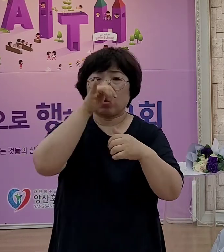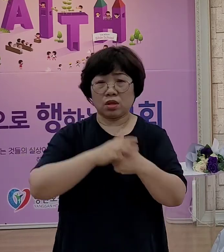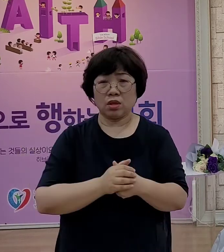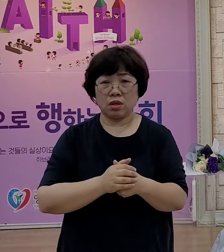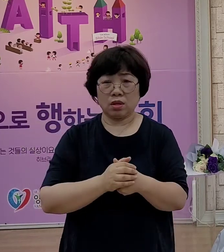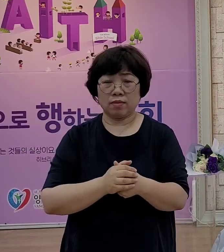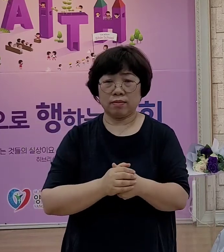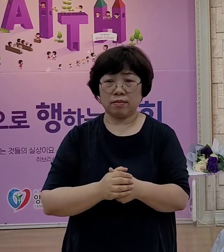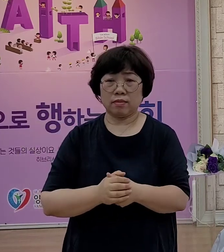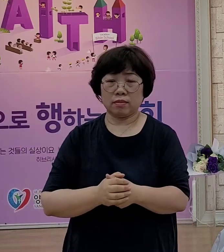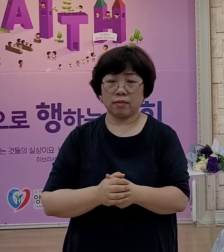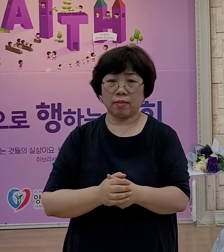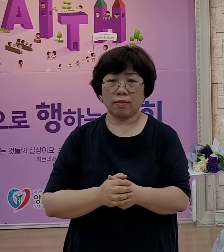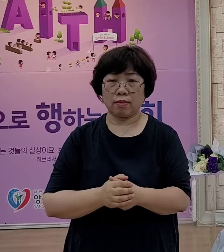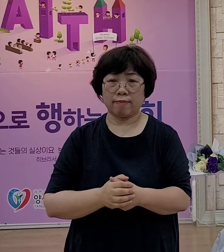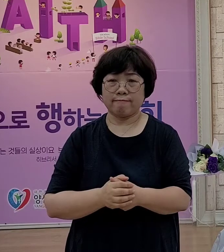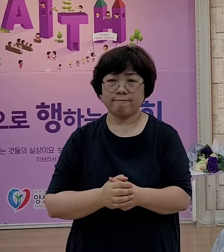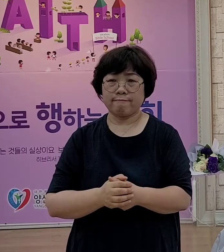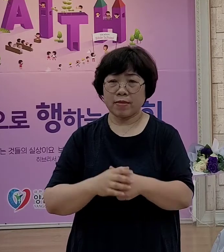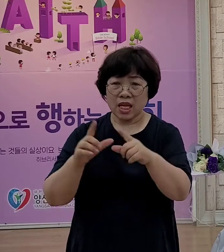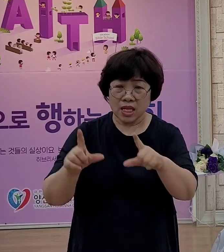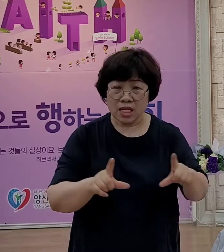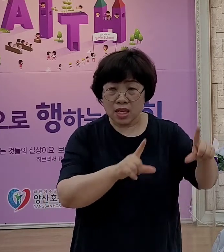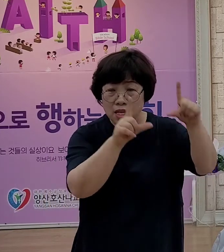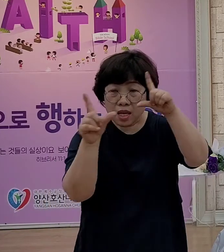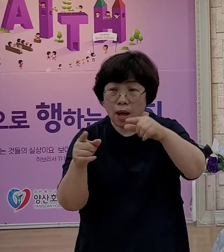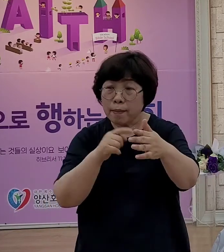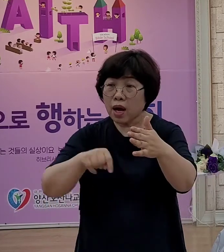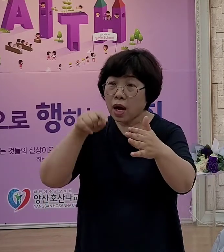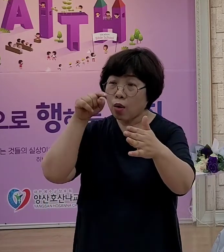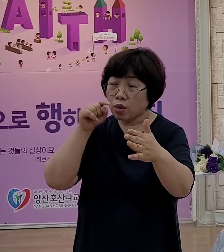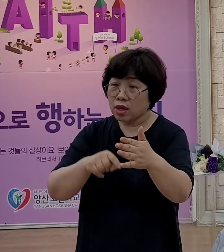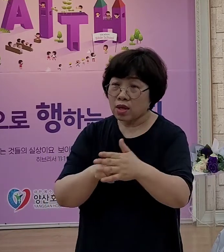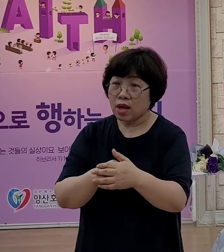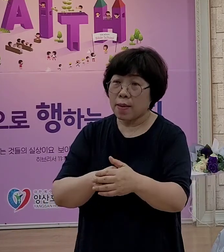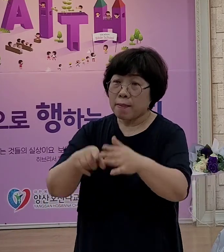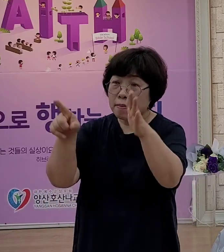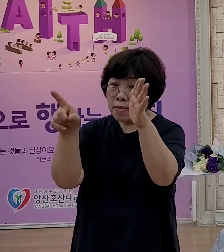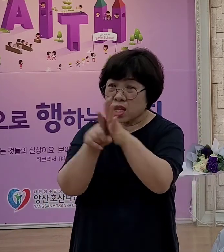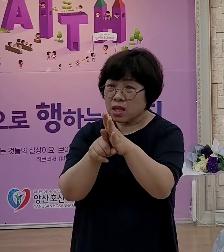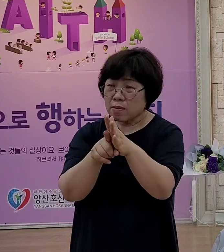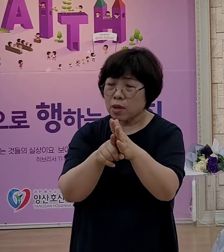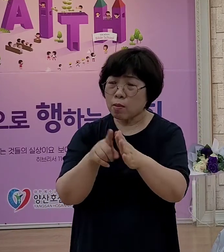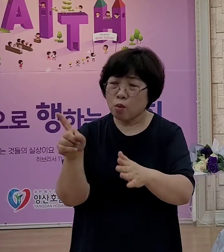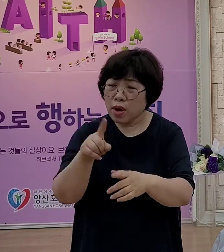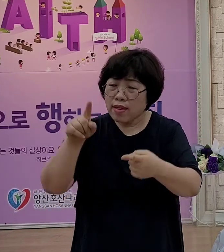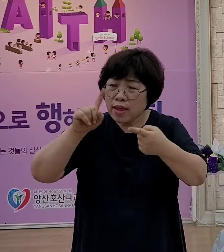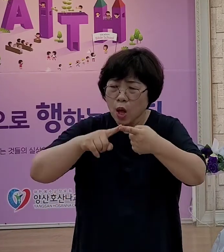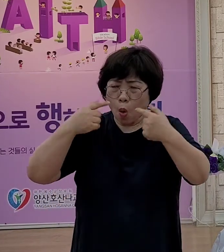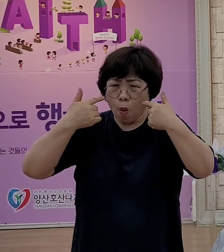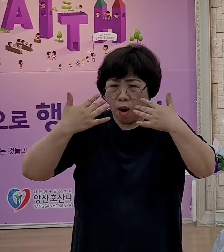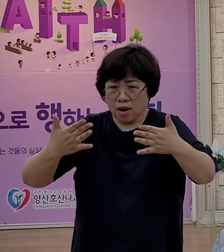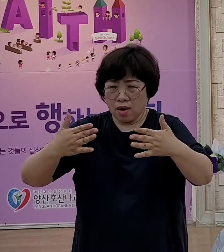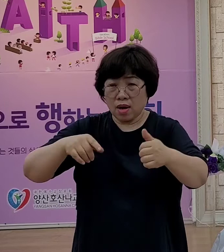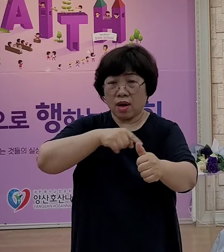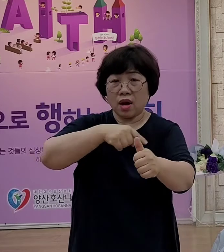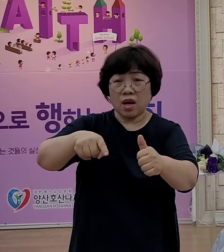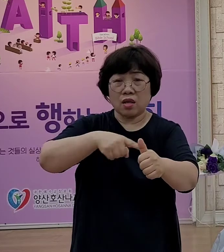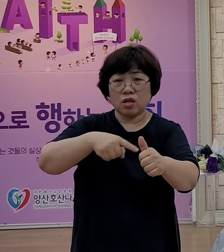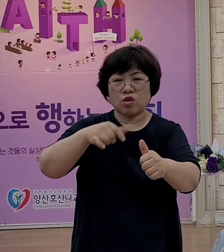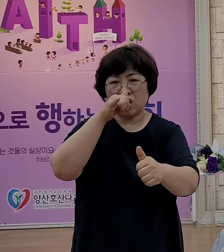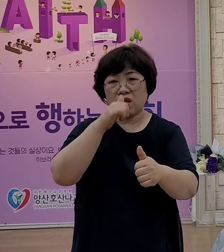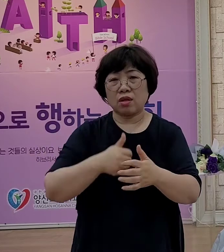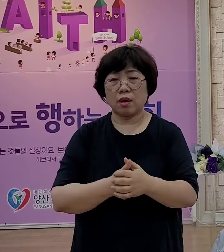우리에게 너무 정말 이 삶 속에서 믿음이 뭔지에 대해서 정확하게 우리에게 가르쳐주고